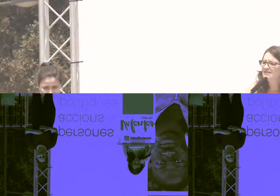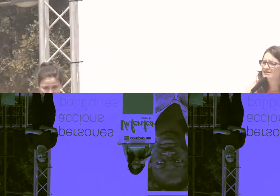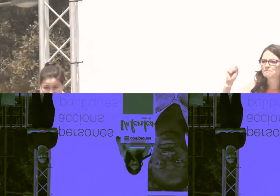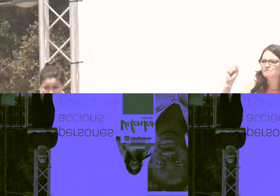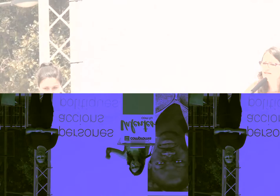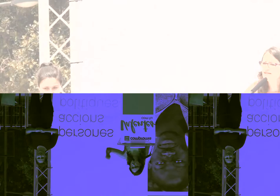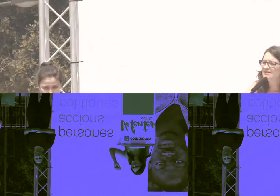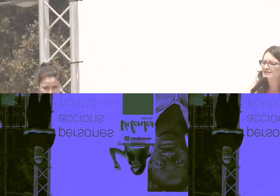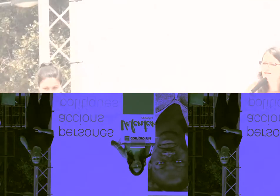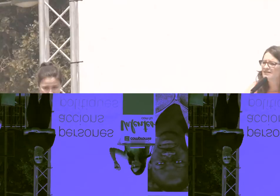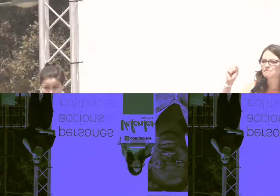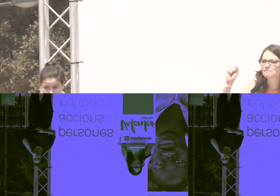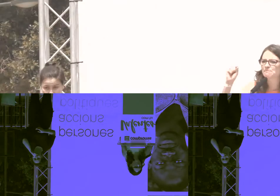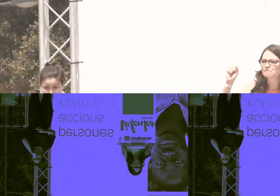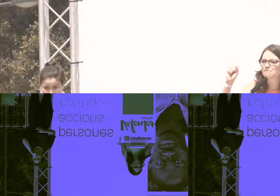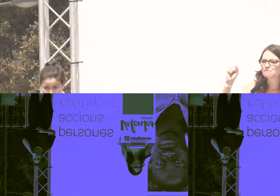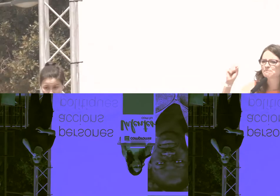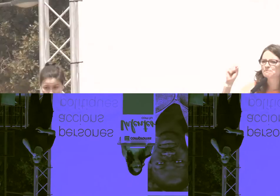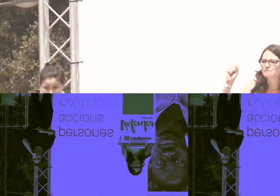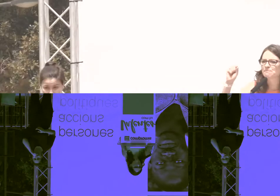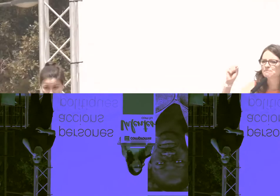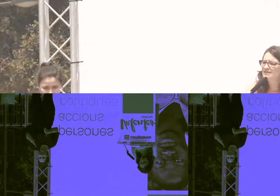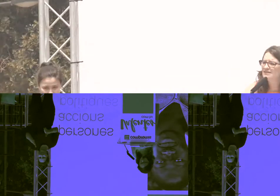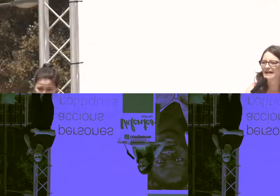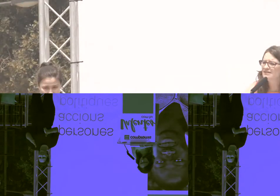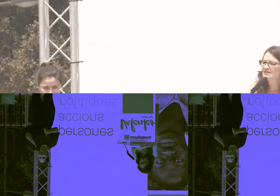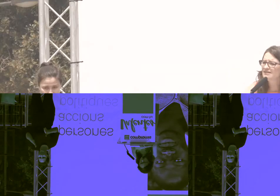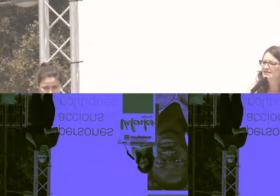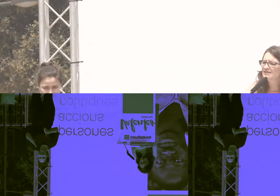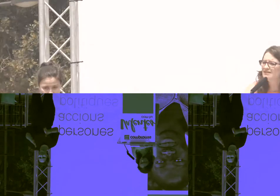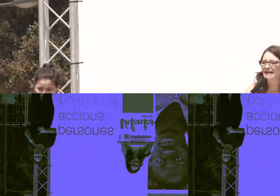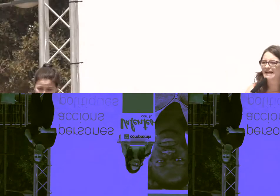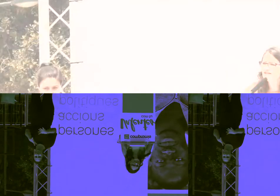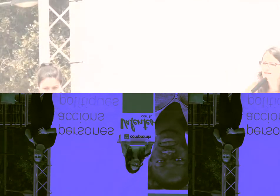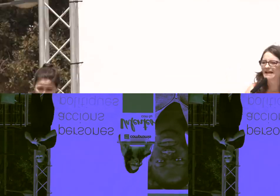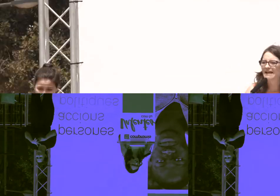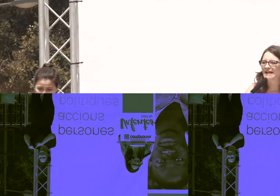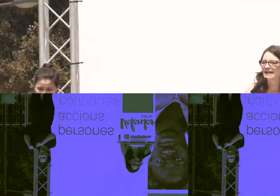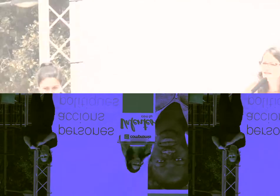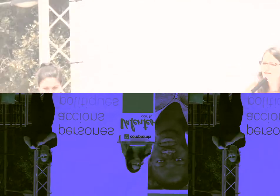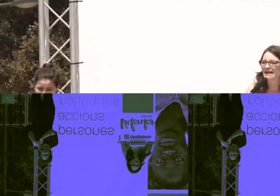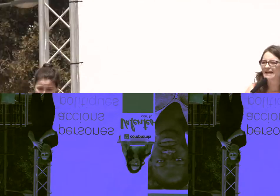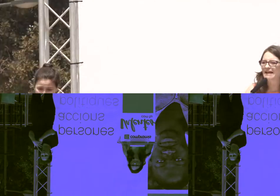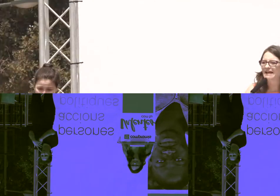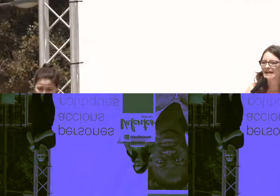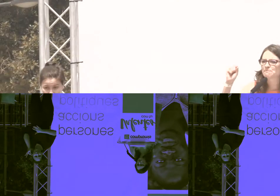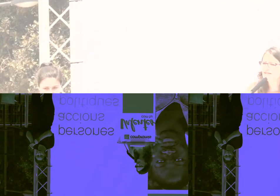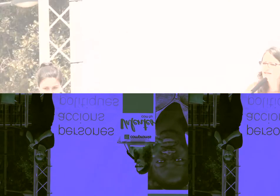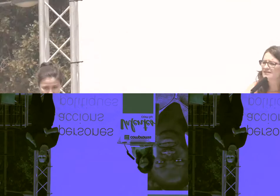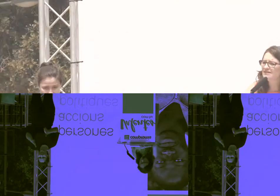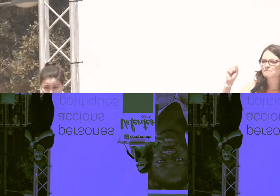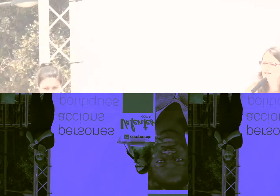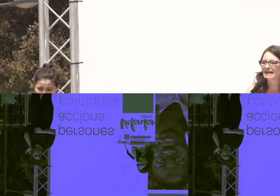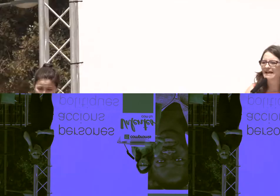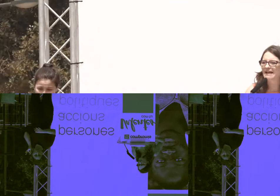En 2015, companys i companyes, la situació de les dones que estaven en violència de gènere era